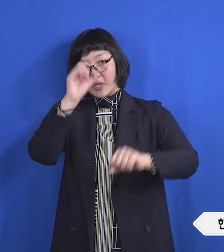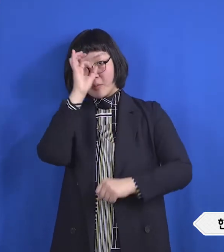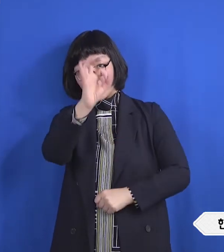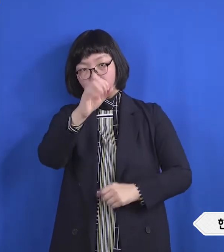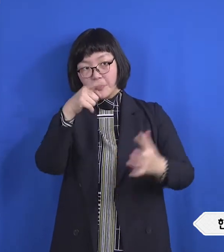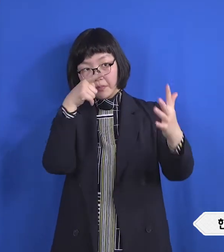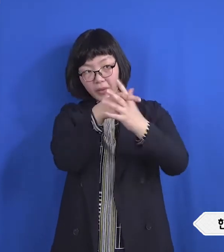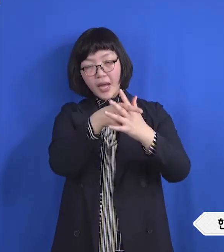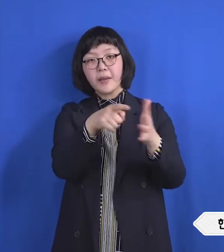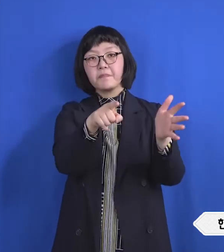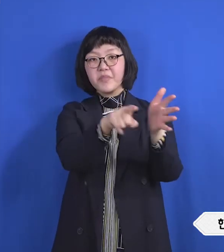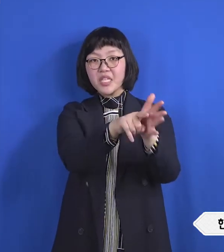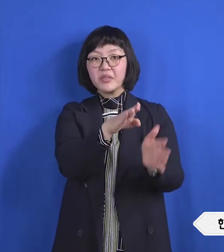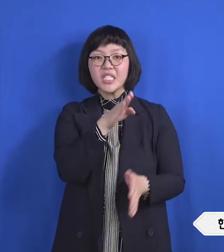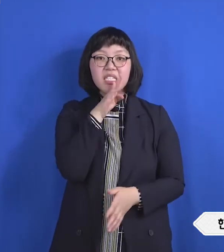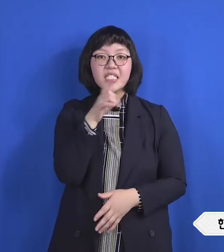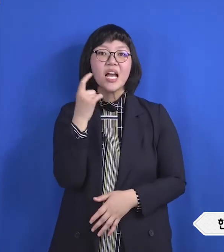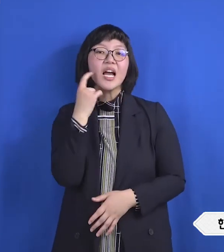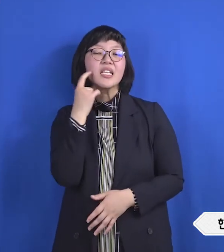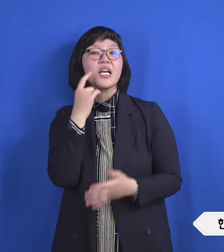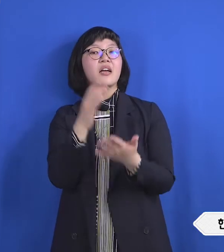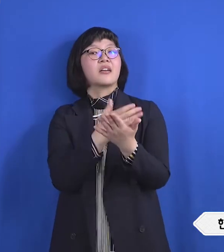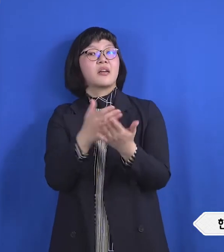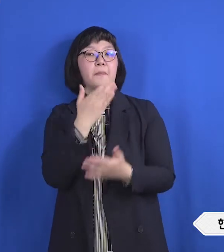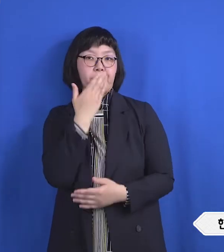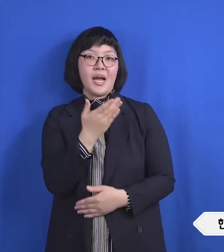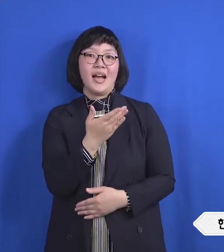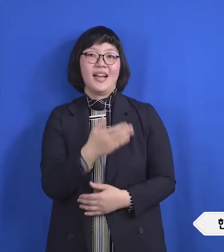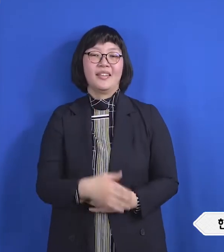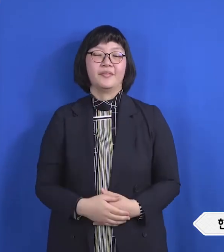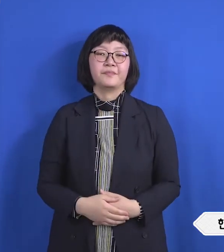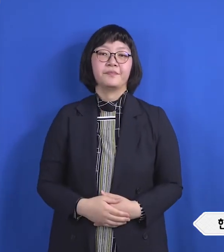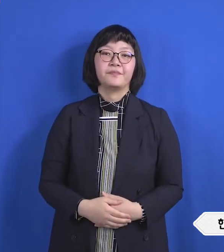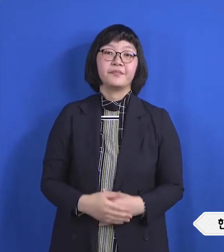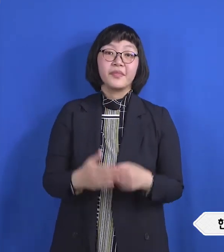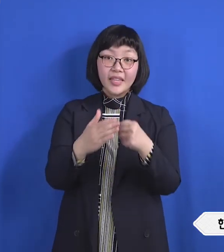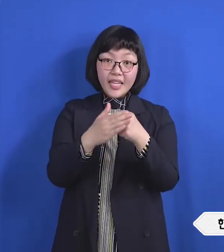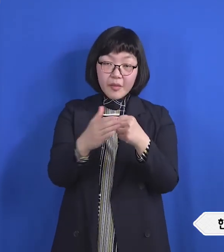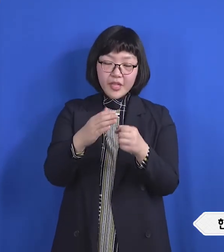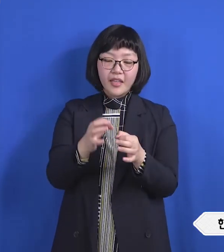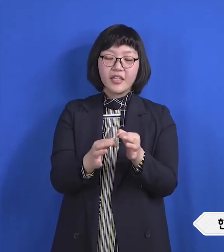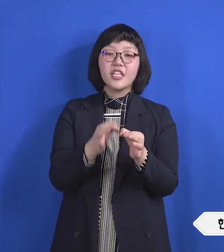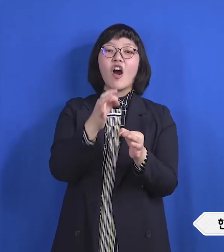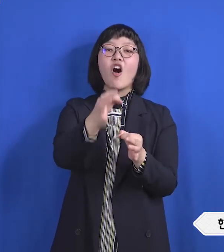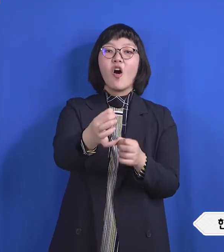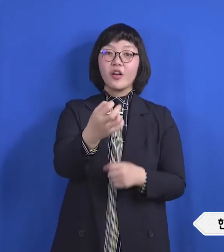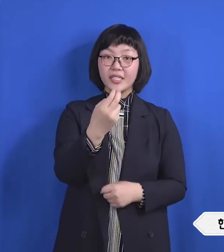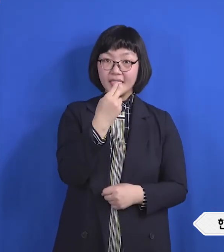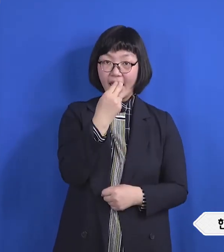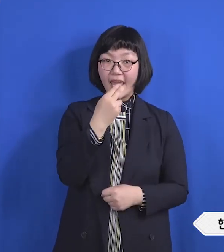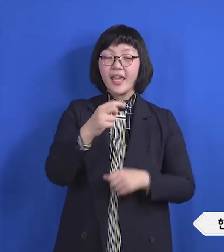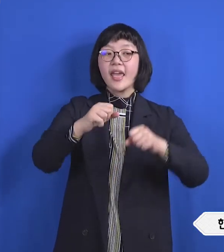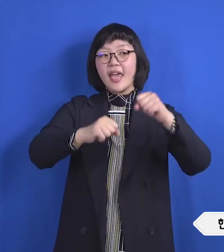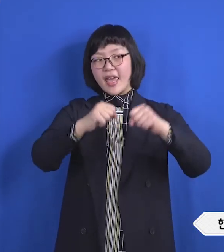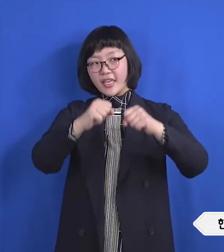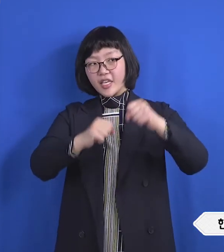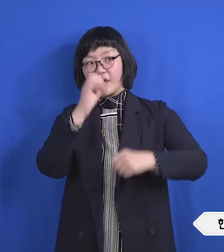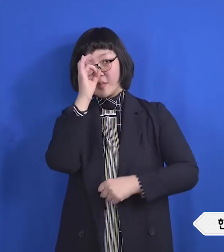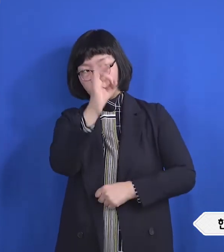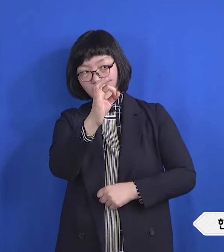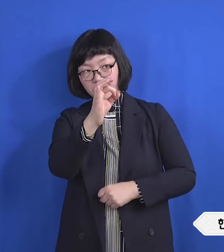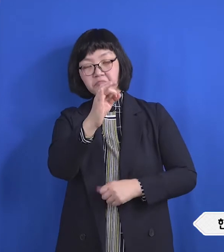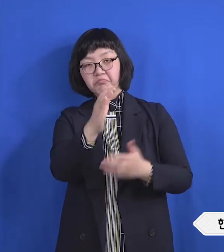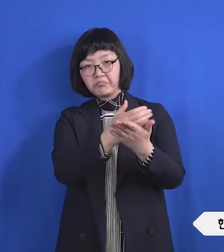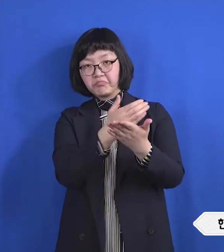참된 믿음인지 아닌지를 알 수 있습니다. 그래서 영생은 행위에 달려 있다고 말해도